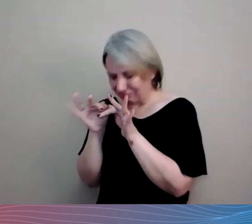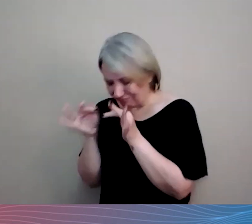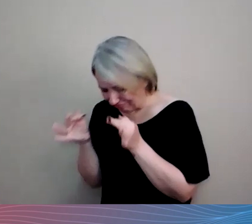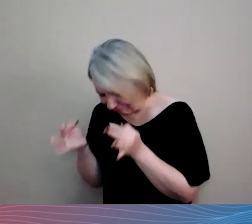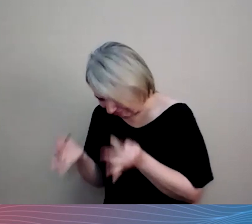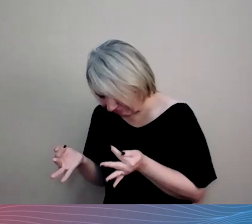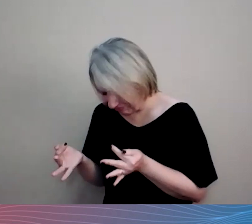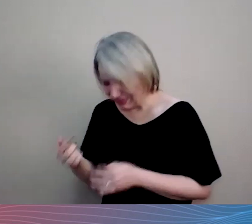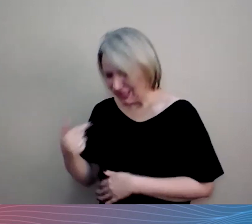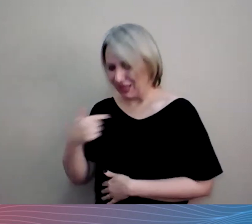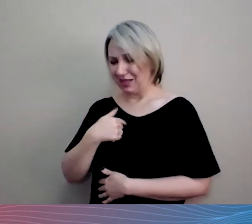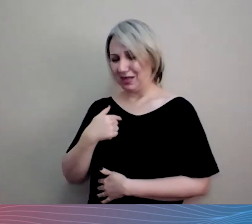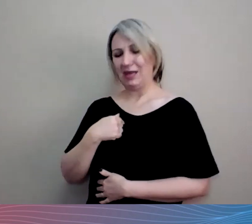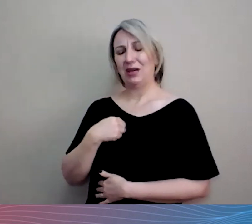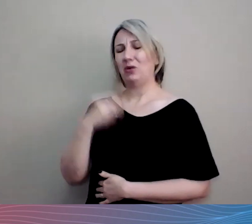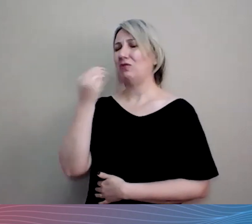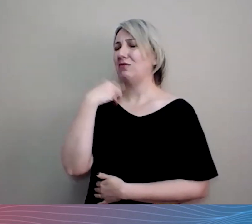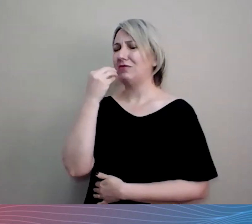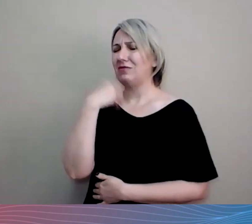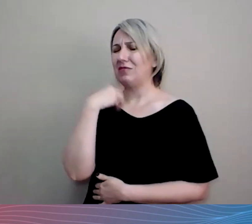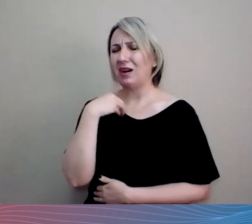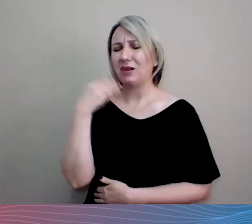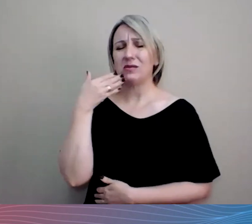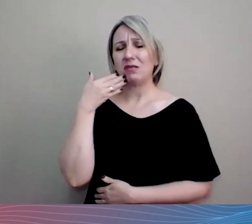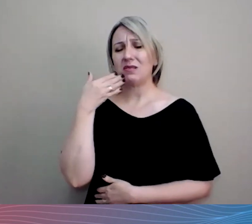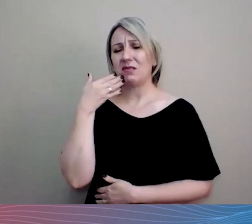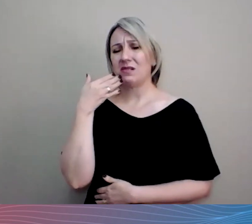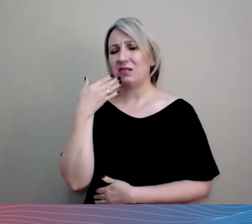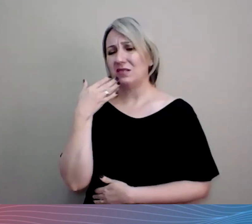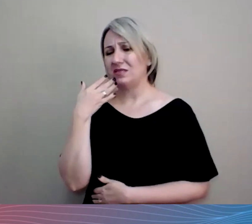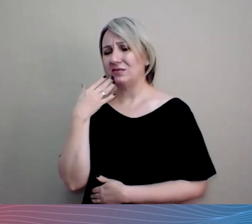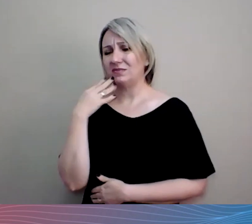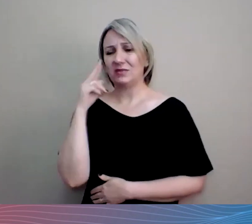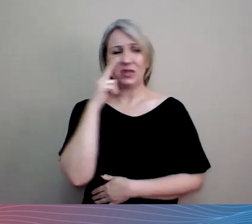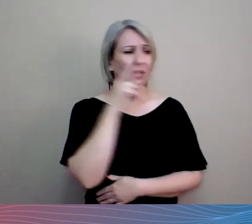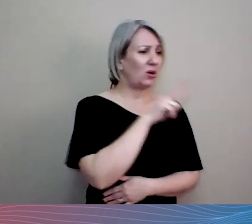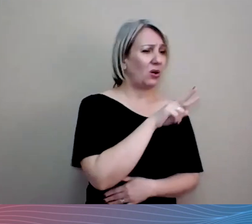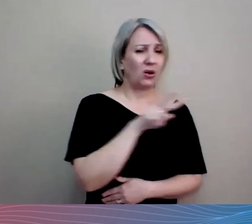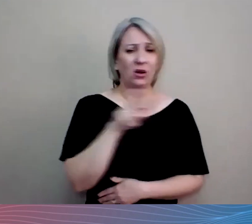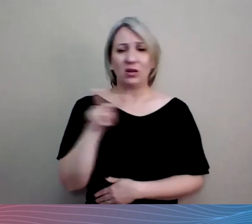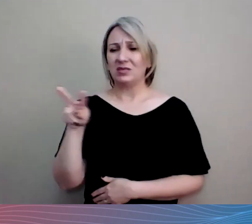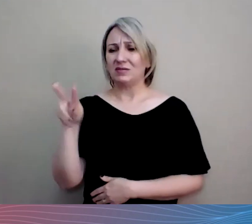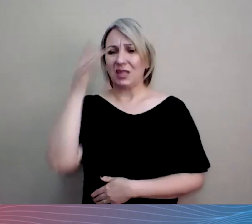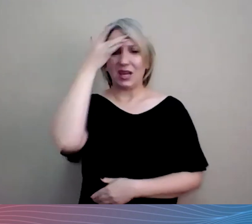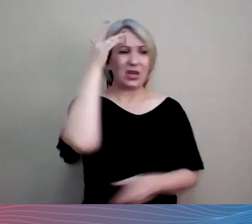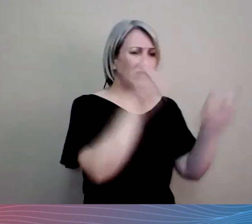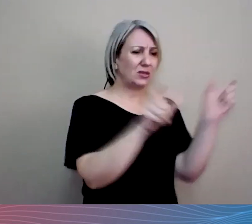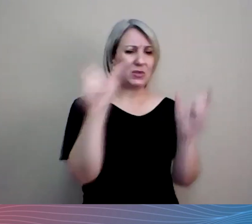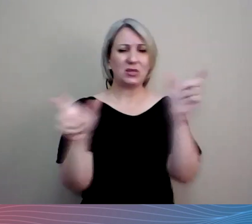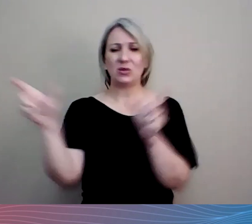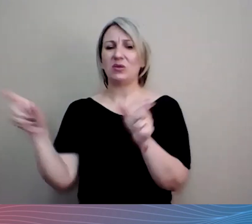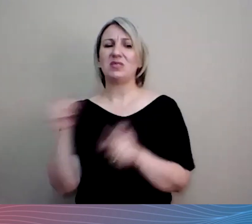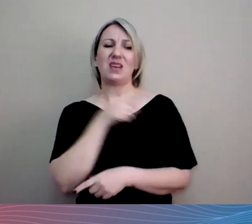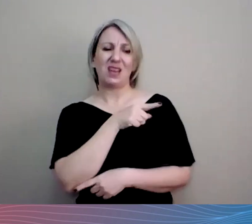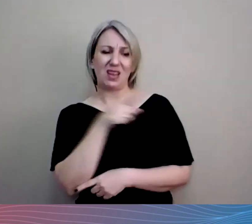insignificância, e você considera os outros superiores a você. Isso é manter sempre